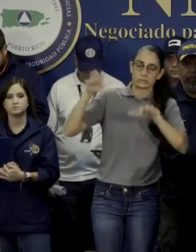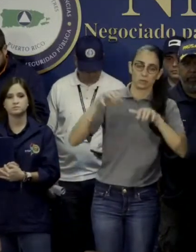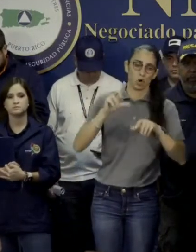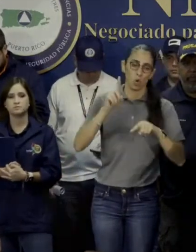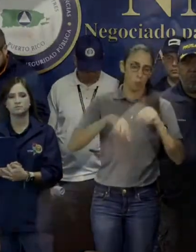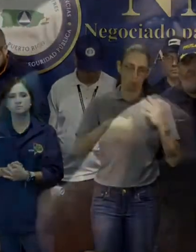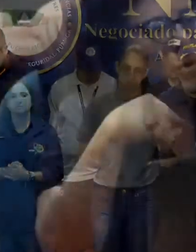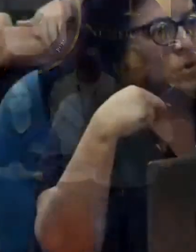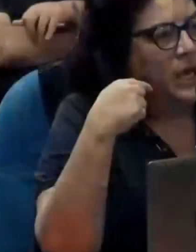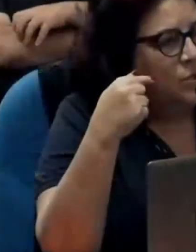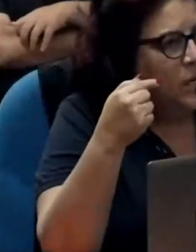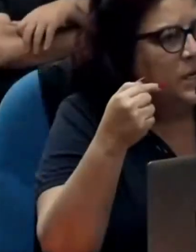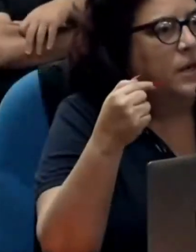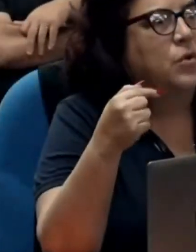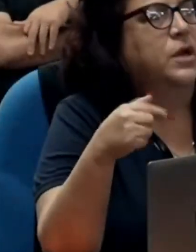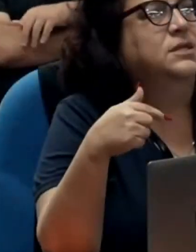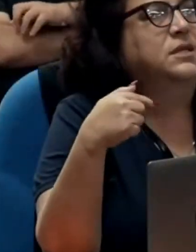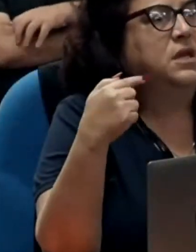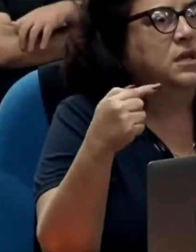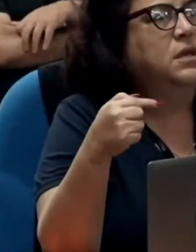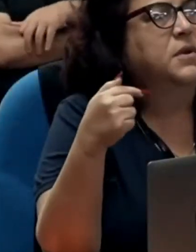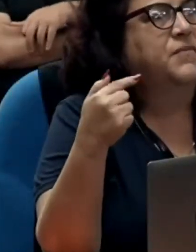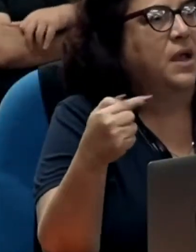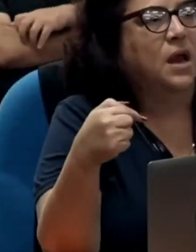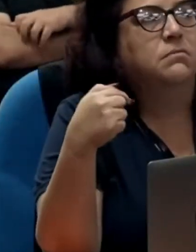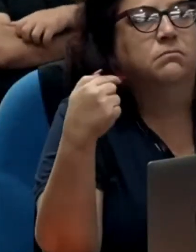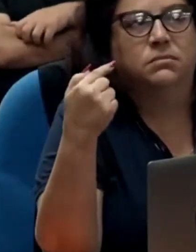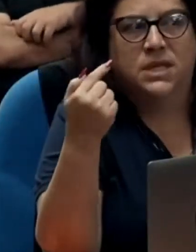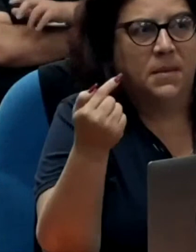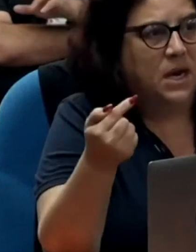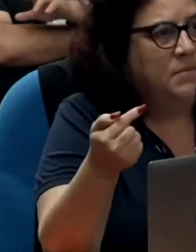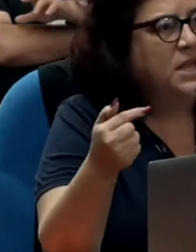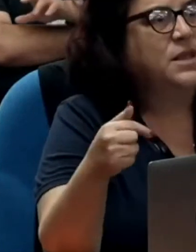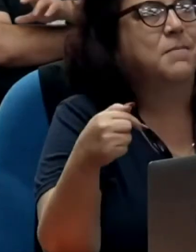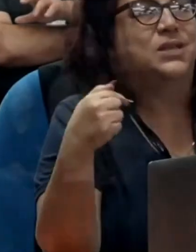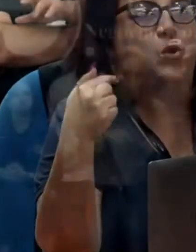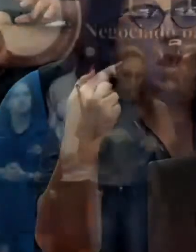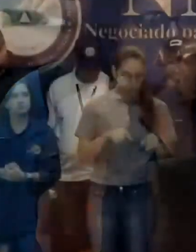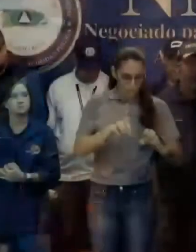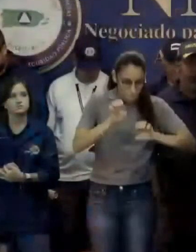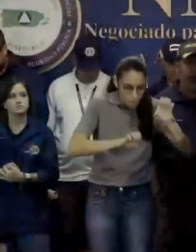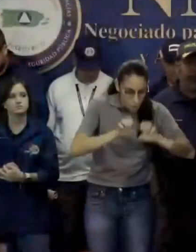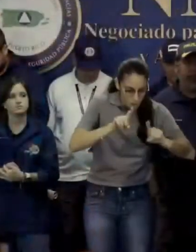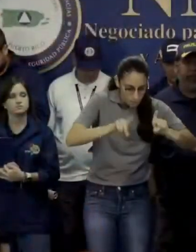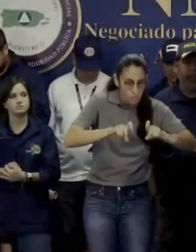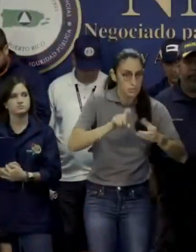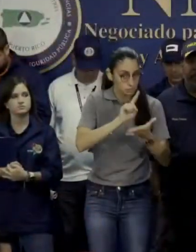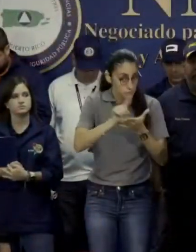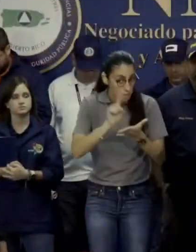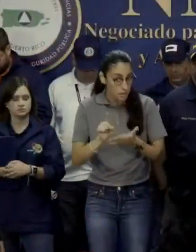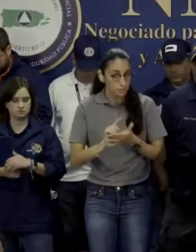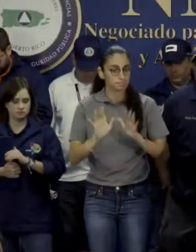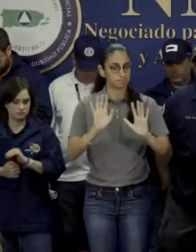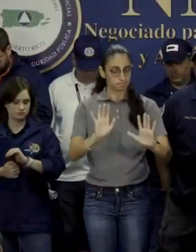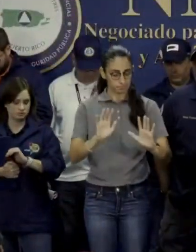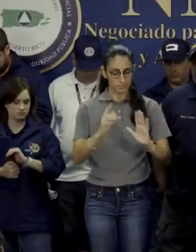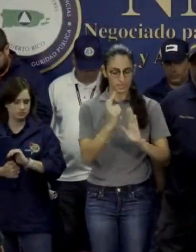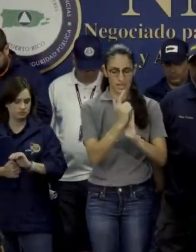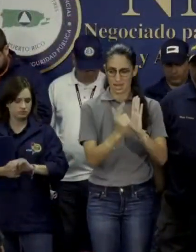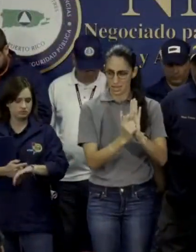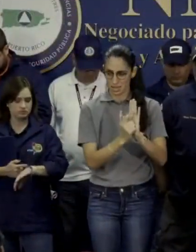del tiempo. O sea, pero estos generadores se tienen que verificar semanalmente. La ley 111, ley 111